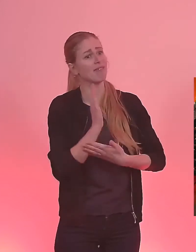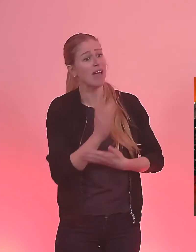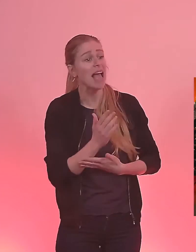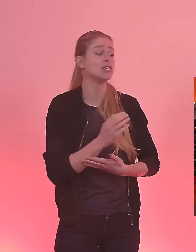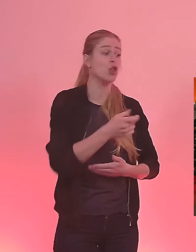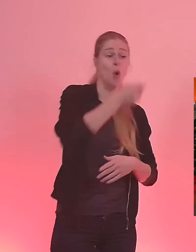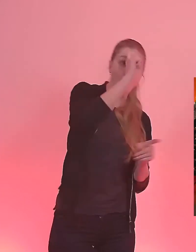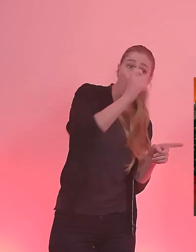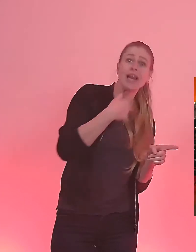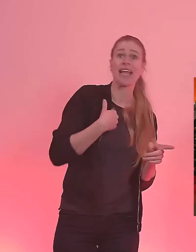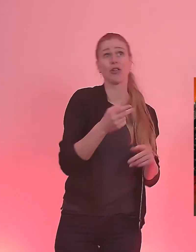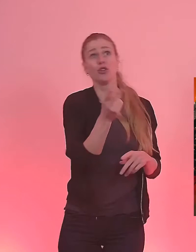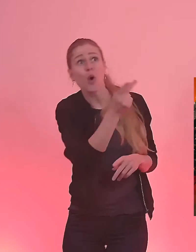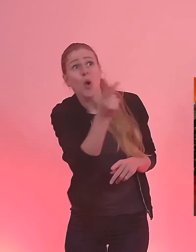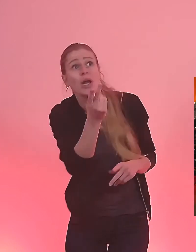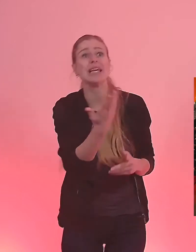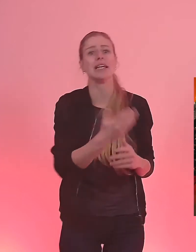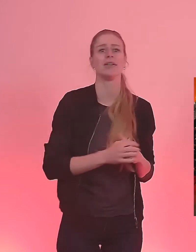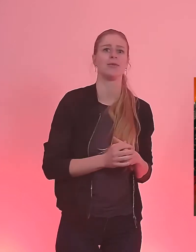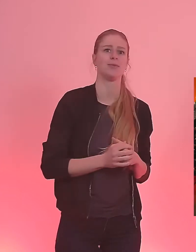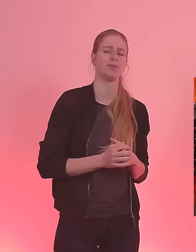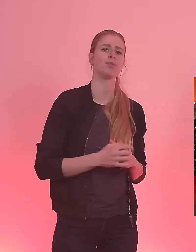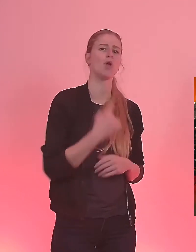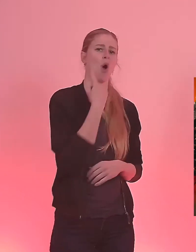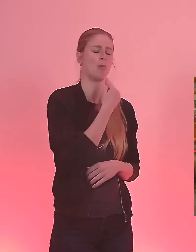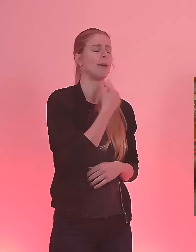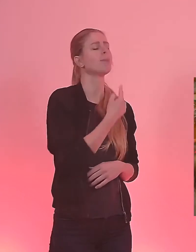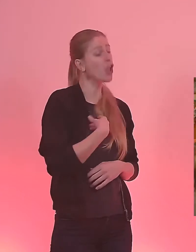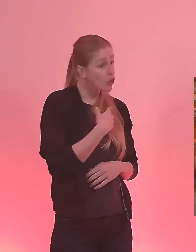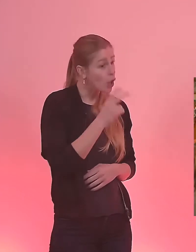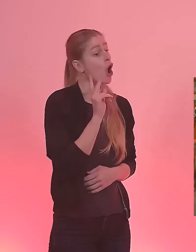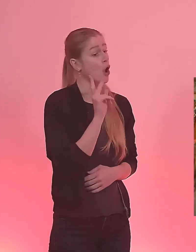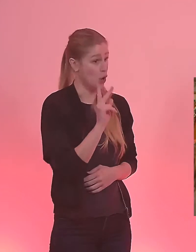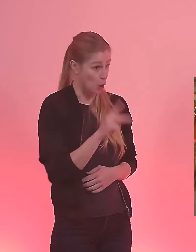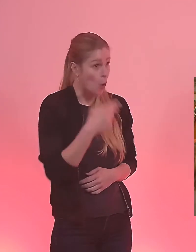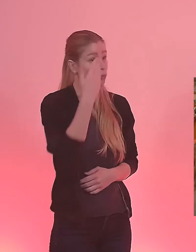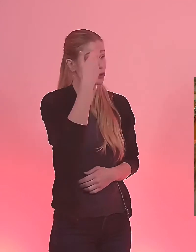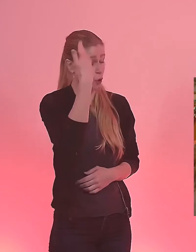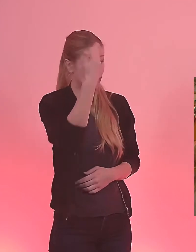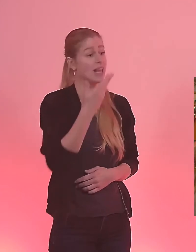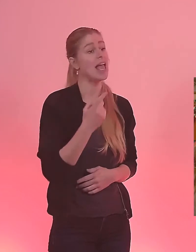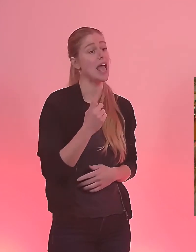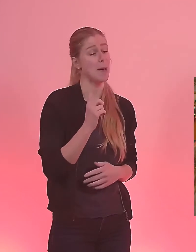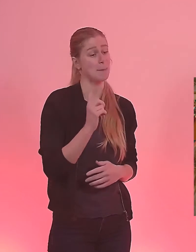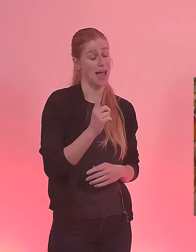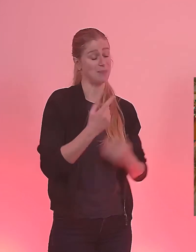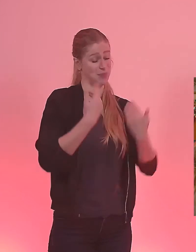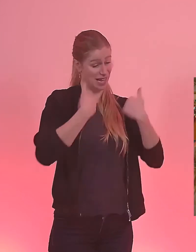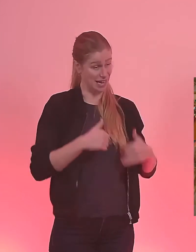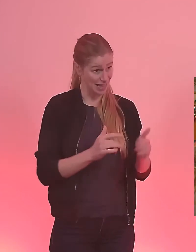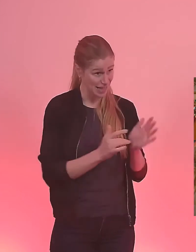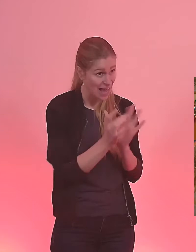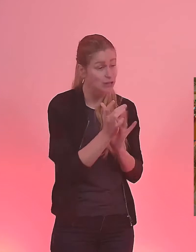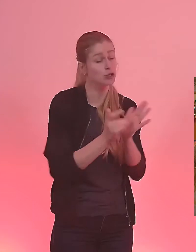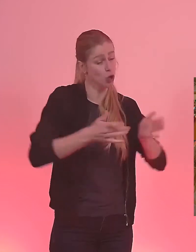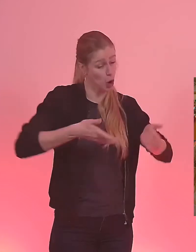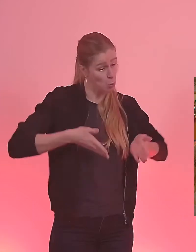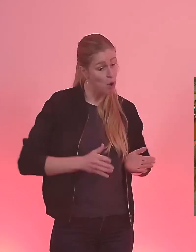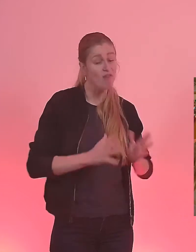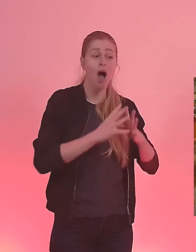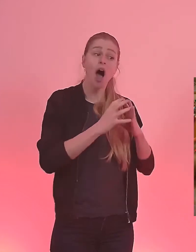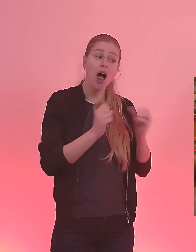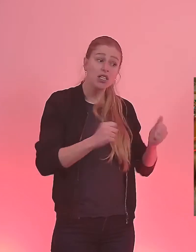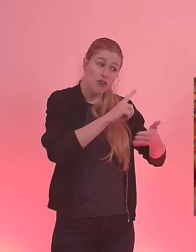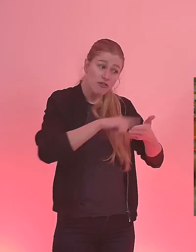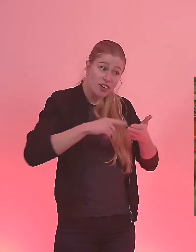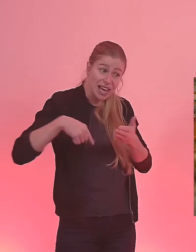jullie? Ja. Dat klopt, Sophie. Maar de Heer Jezus is geboren om alles wat verkeerd gegaan